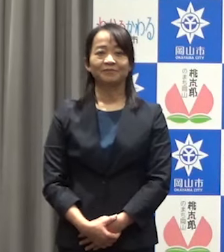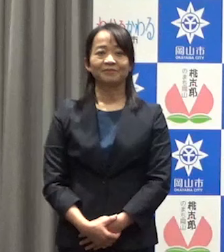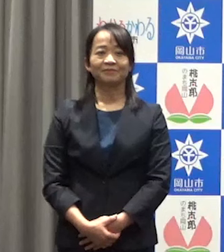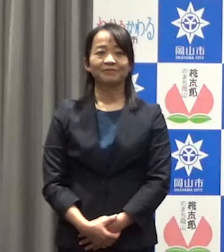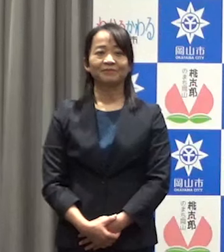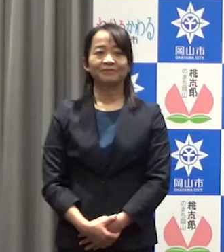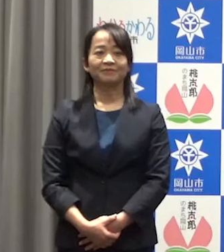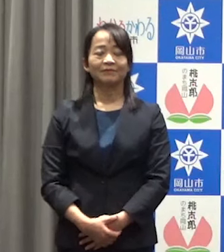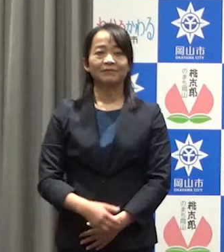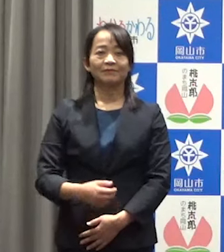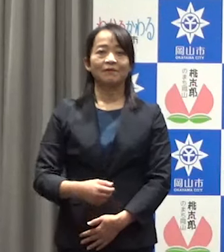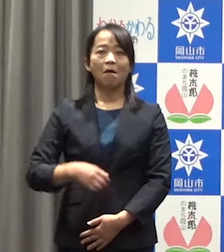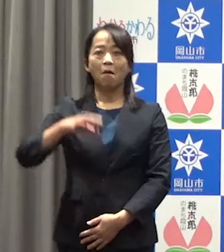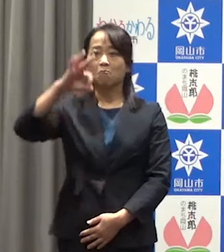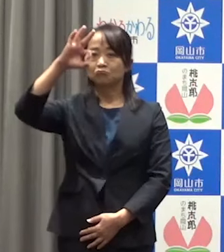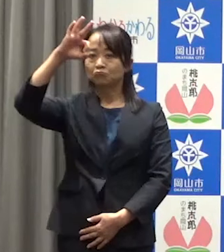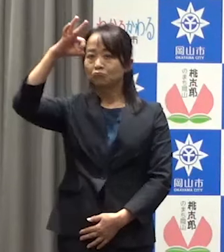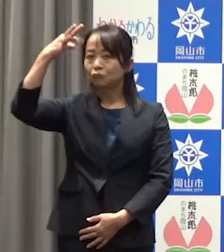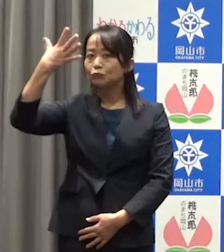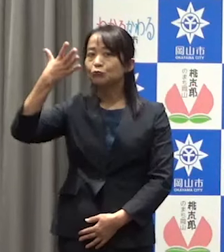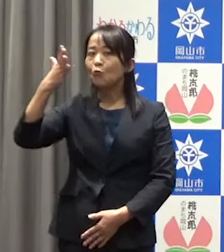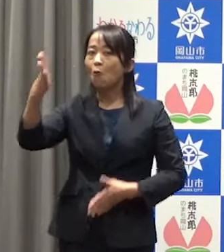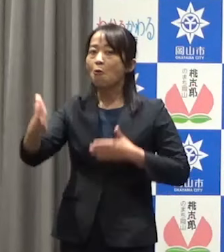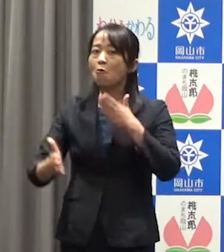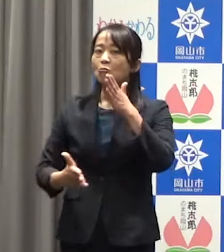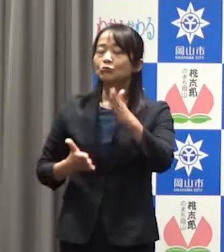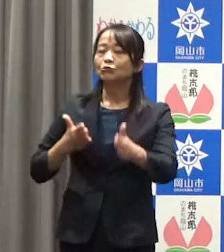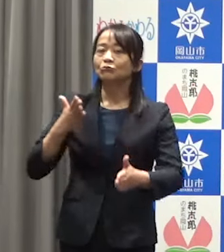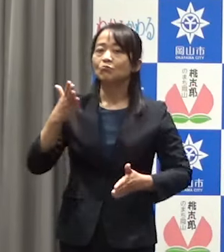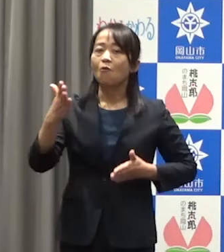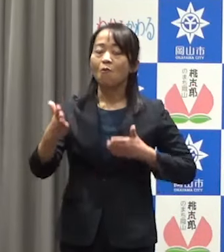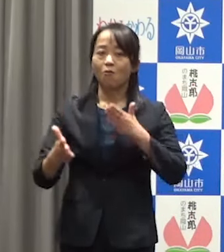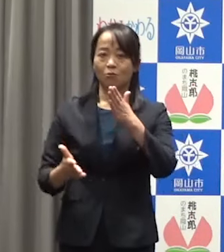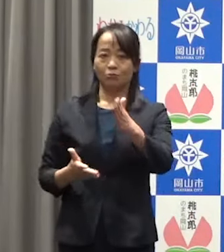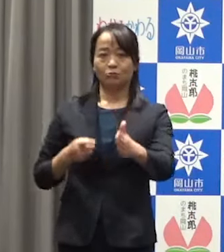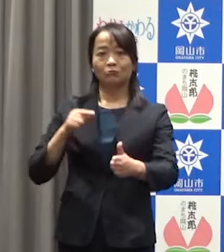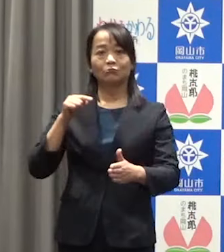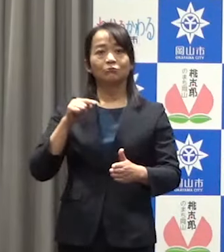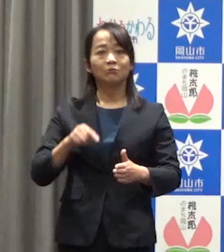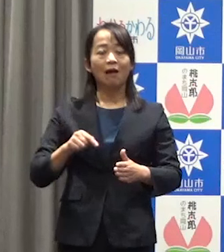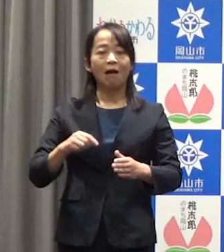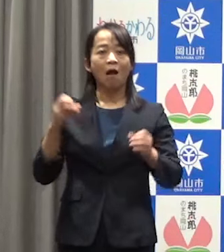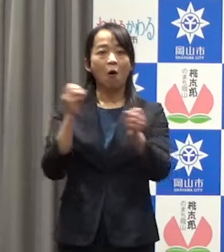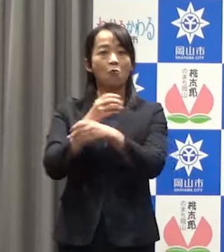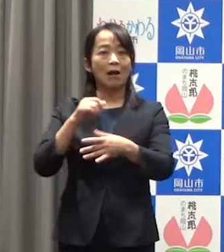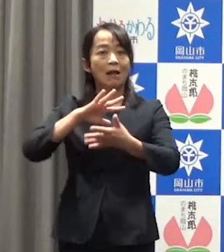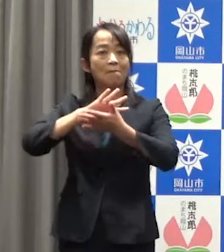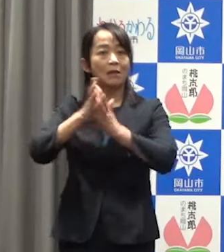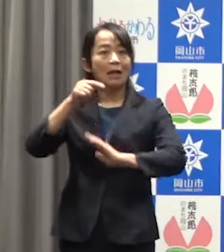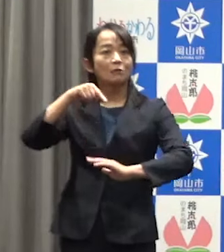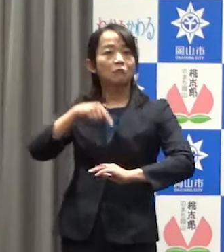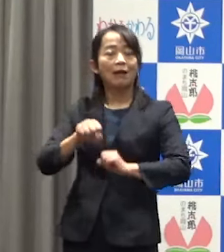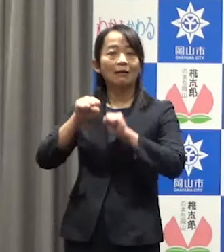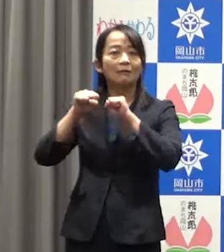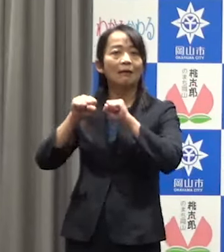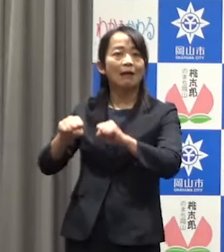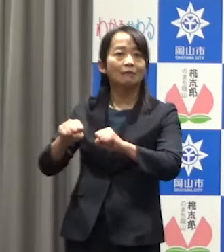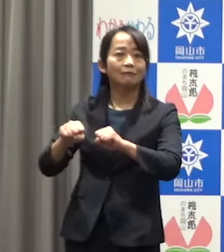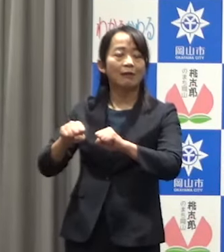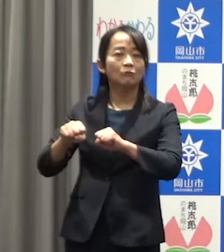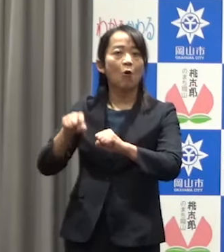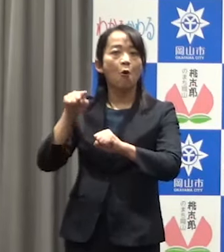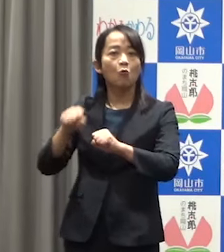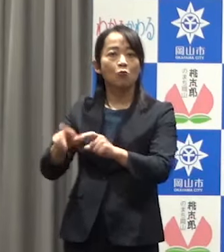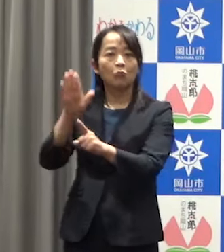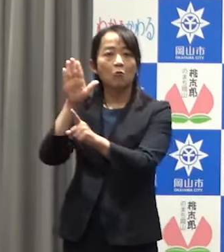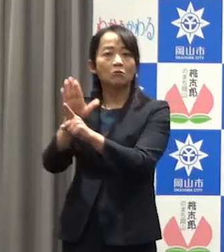プロスポーツが全県単位で、行っているそのプロスポーツの支援を 優